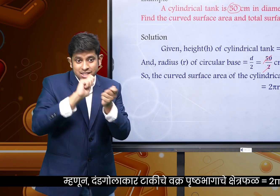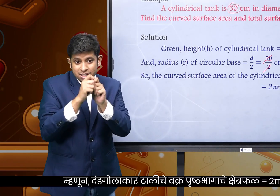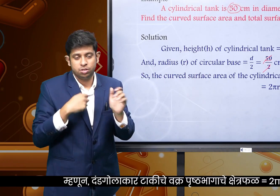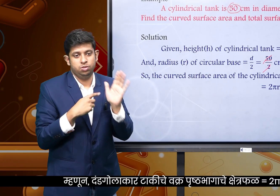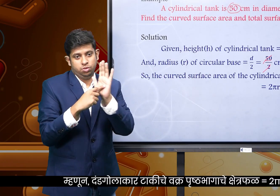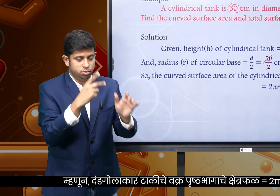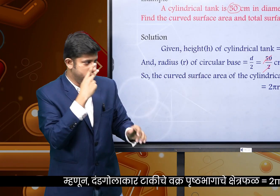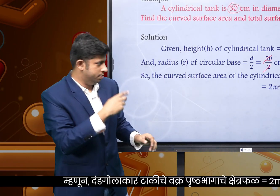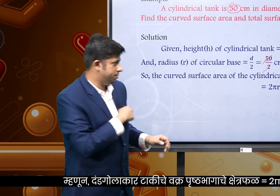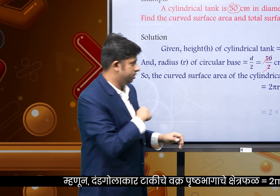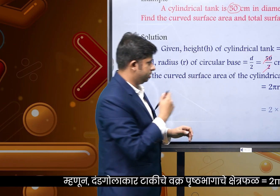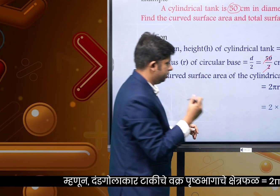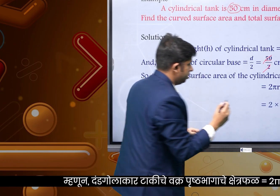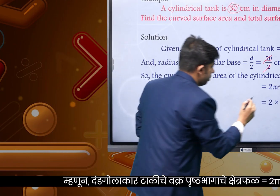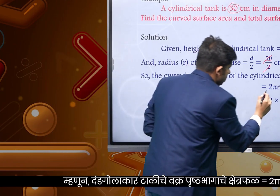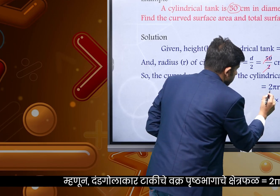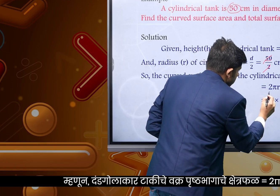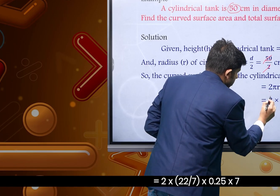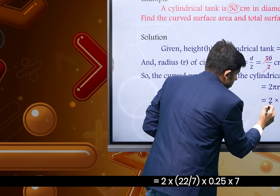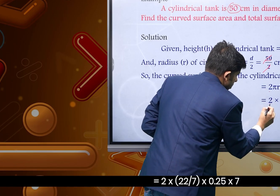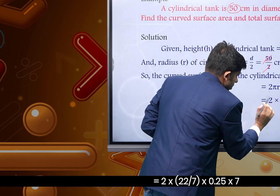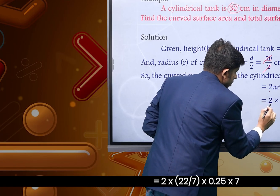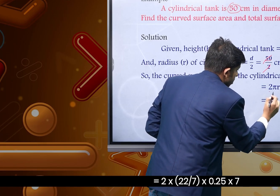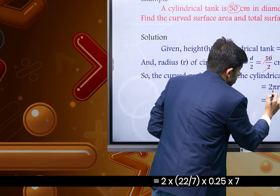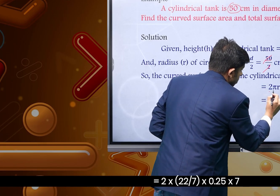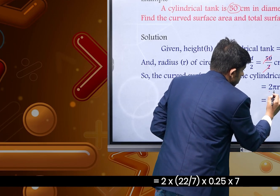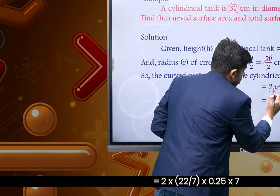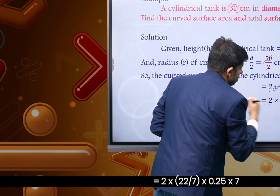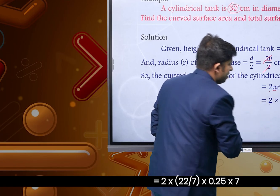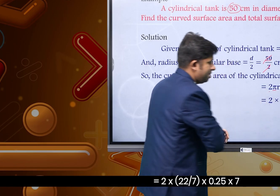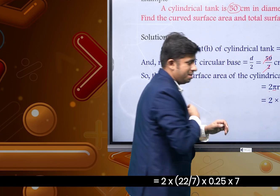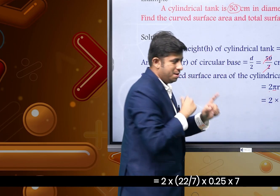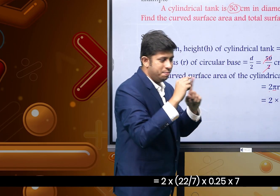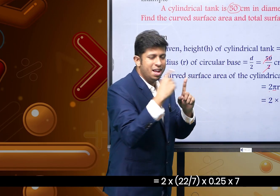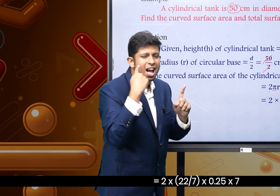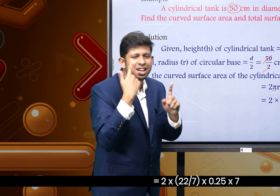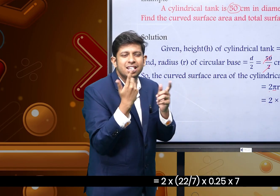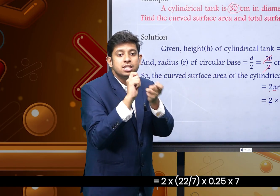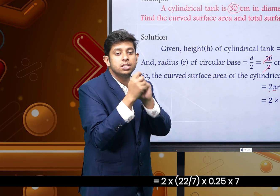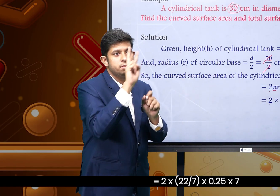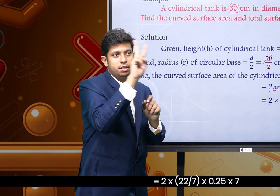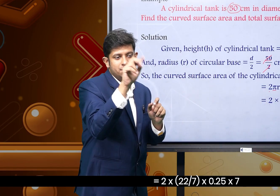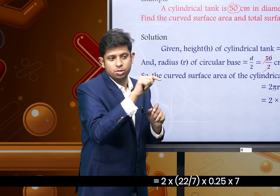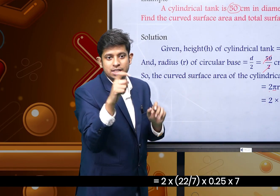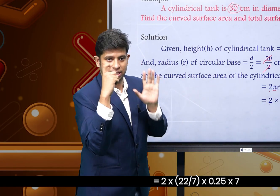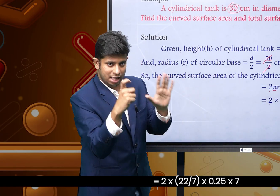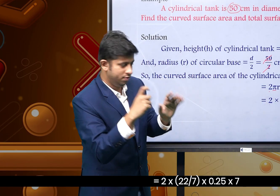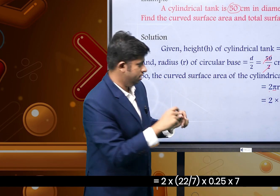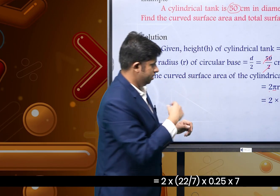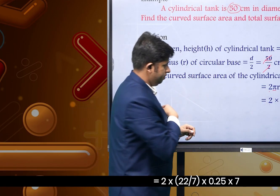युनिट्स बरोबर 2 गुणिले 22 भागिले 7 गुणिले 0.25 गुणिले